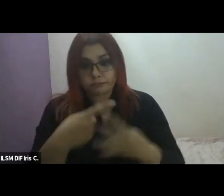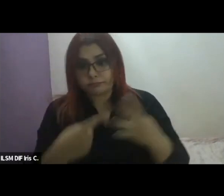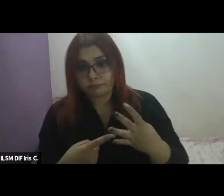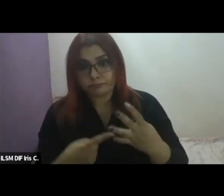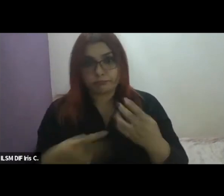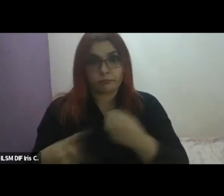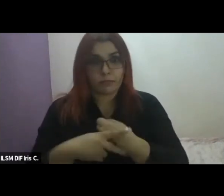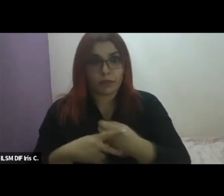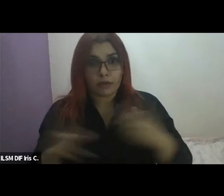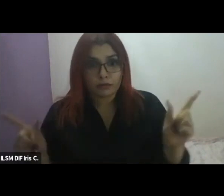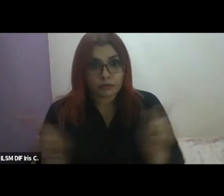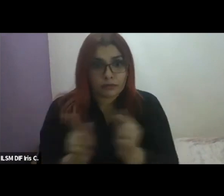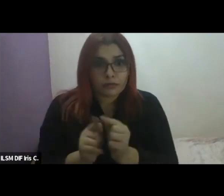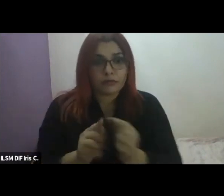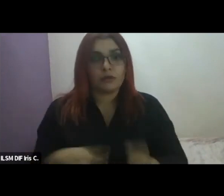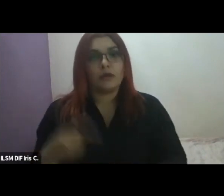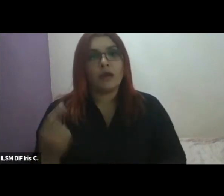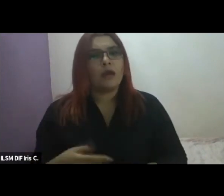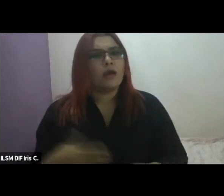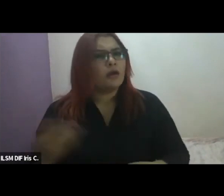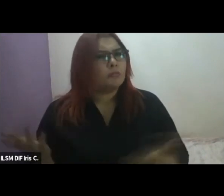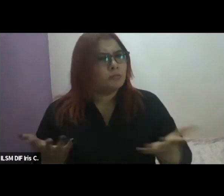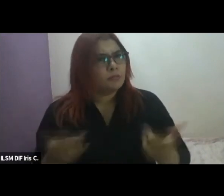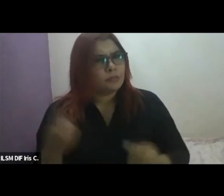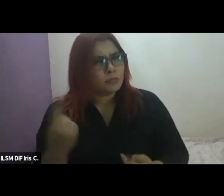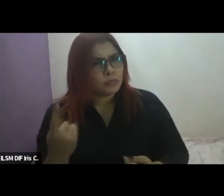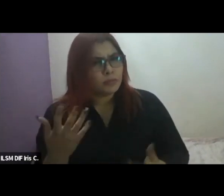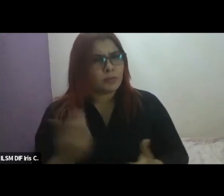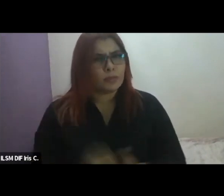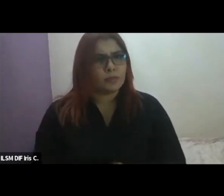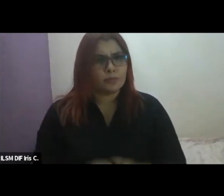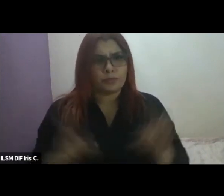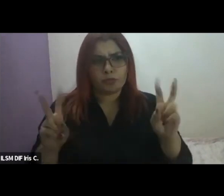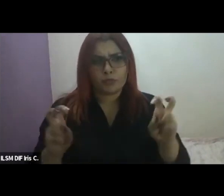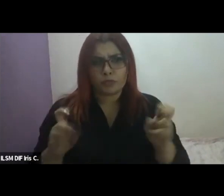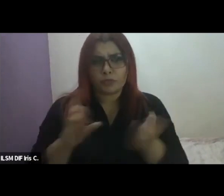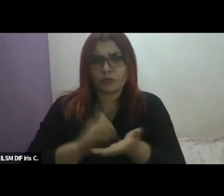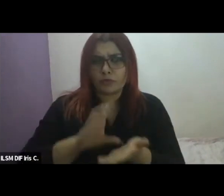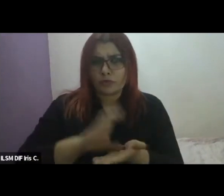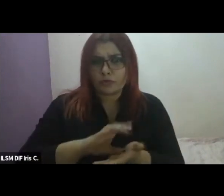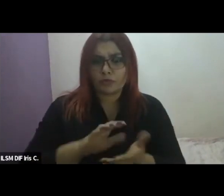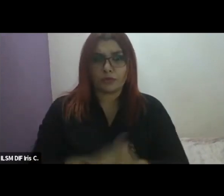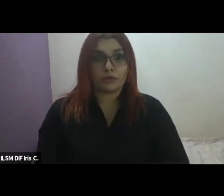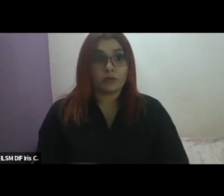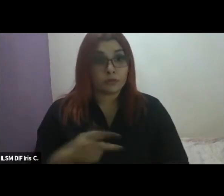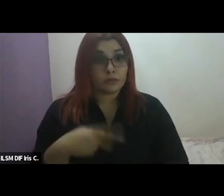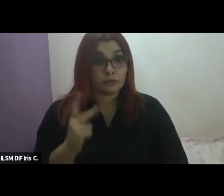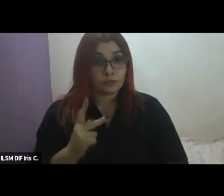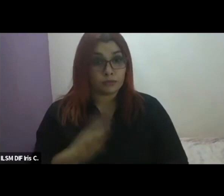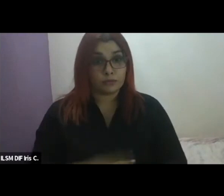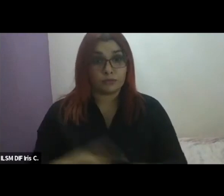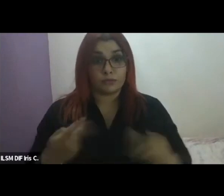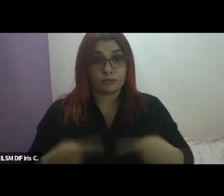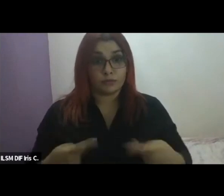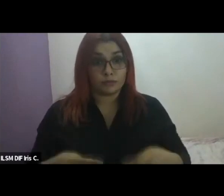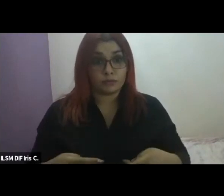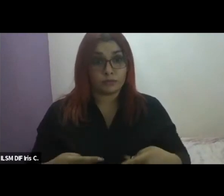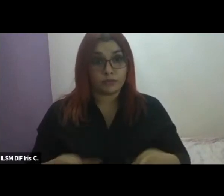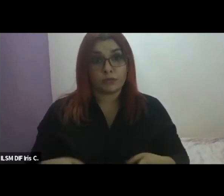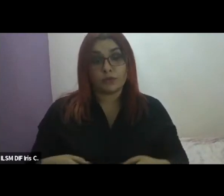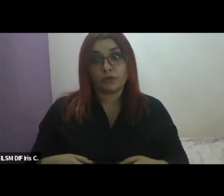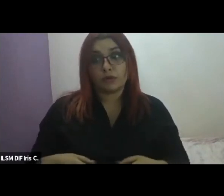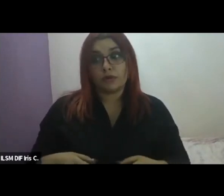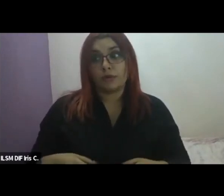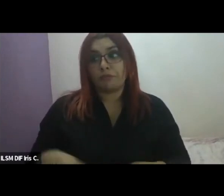haber propuestas desde el grupo de trabajo en estudios críticos en discapacidad. Hay algunas personas que están pensando la discapacidad